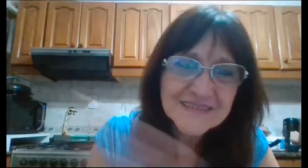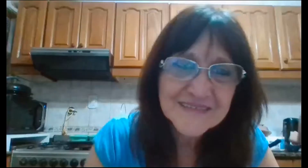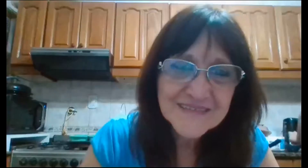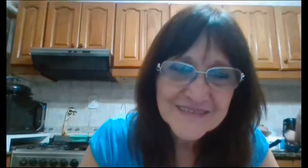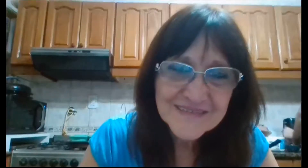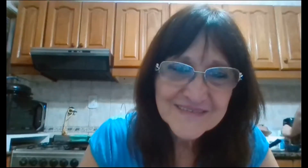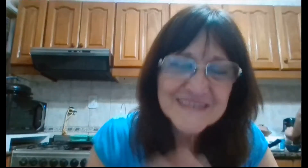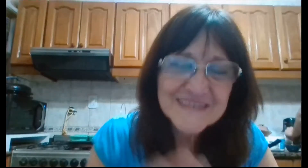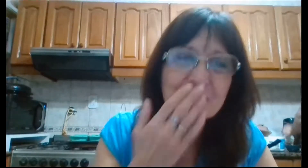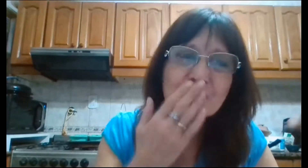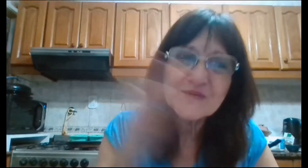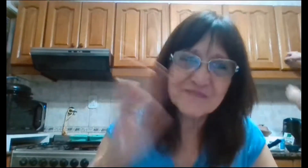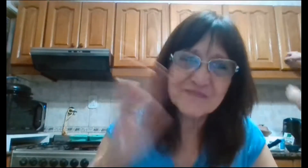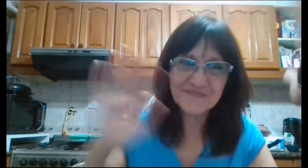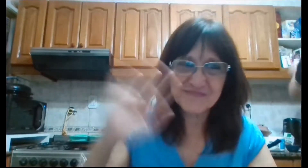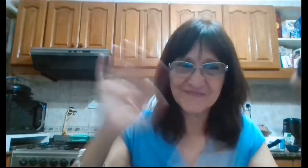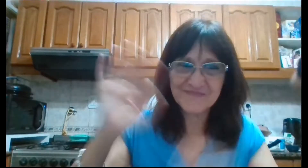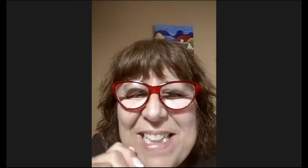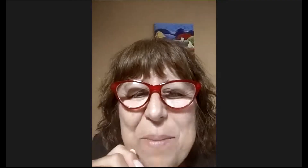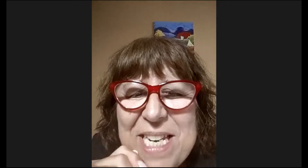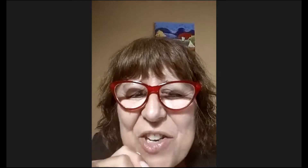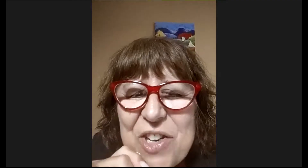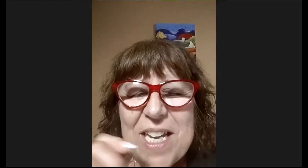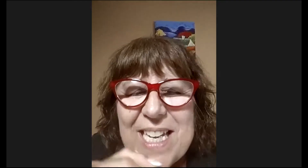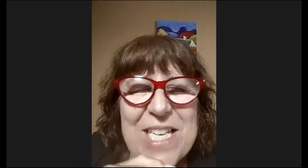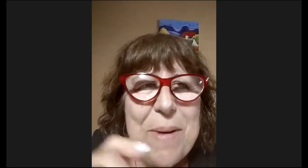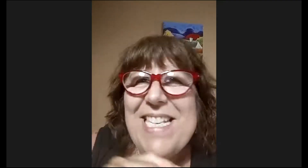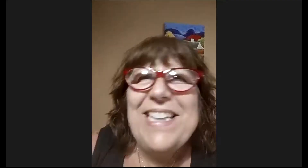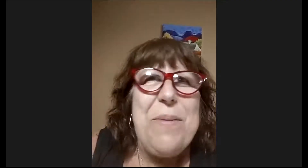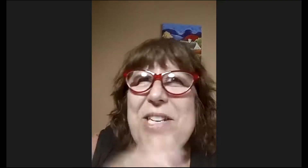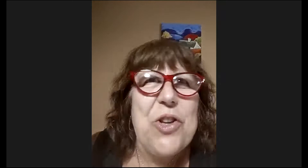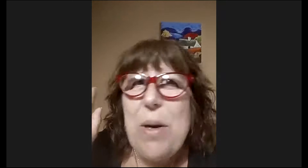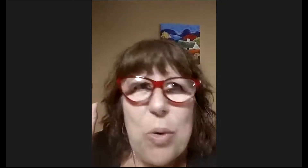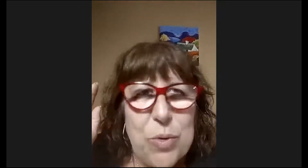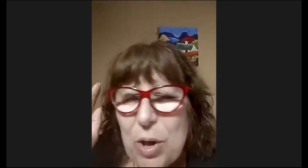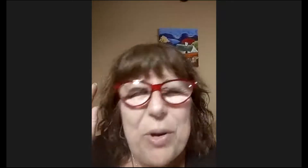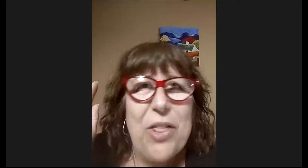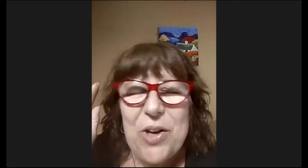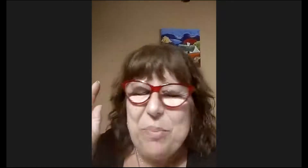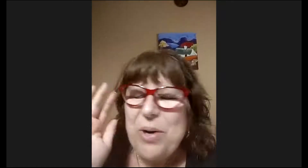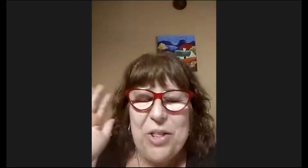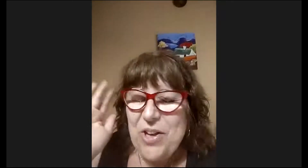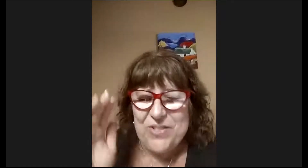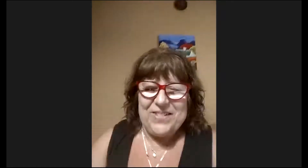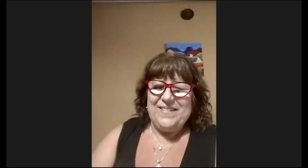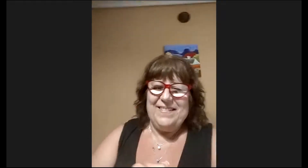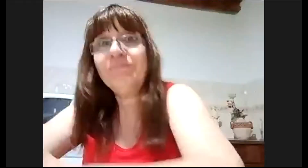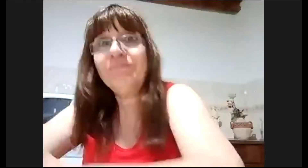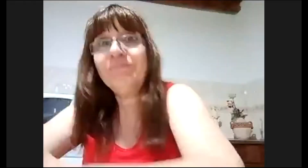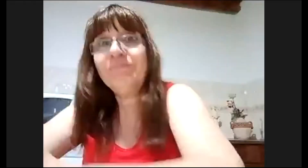Bueno, todo lo mejor para todos. Felicidades. Felicidades. Que se vaya este bicho. Que se vaya este bicho del mundo, por Dios, por Dios. Así